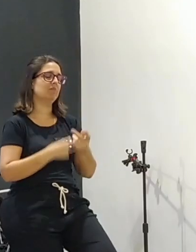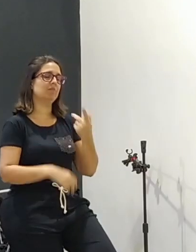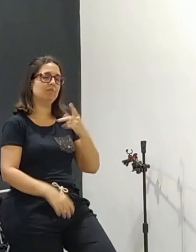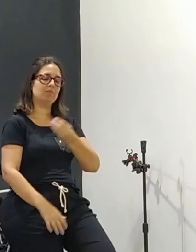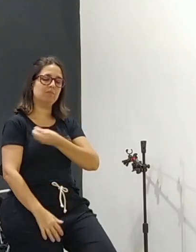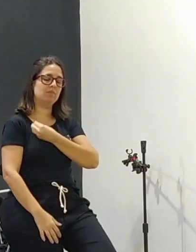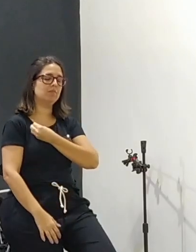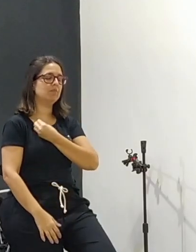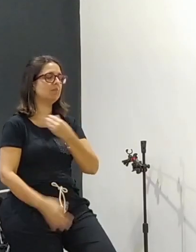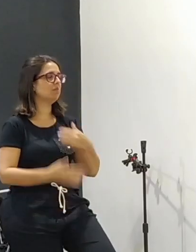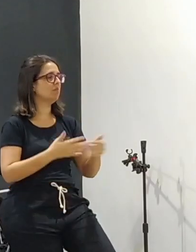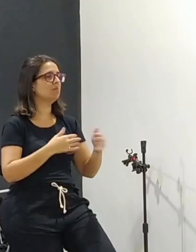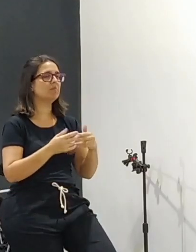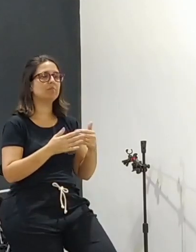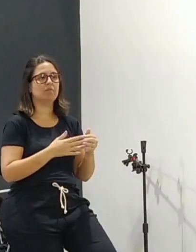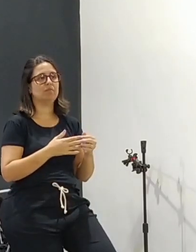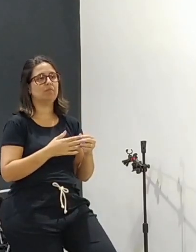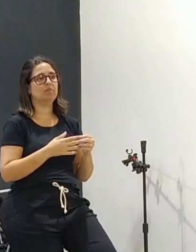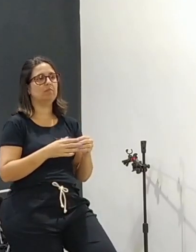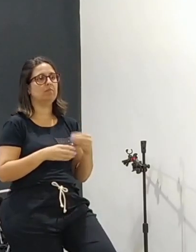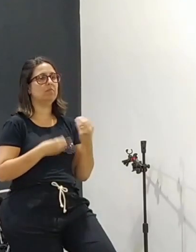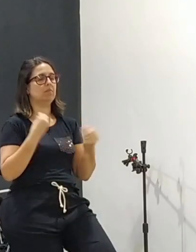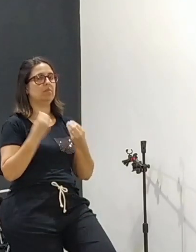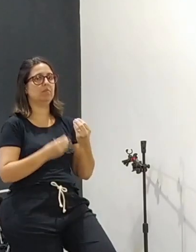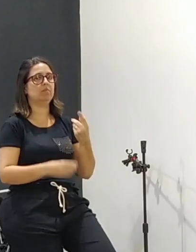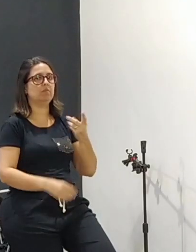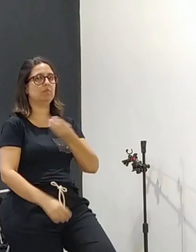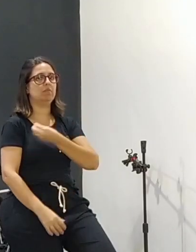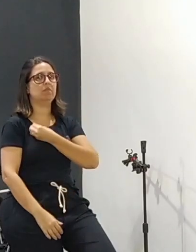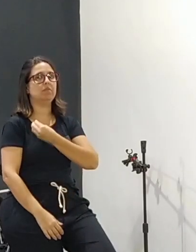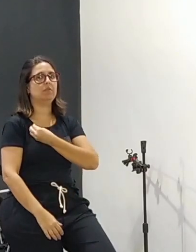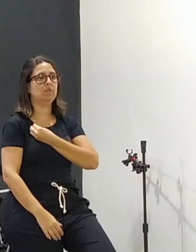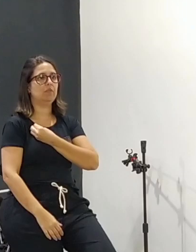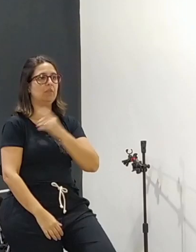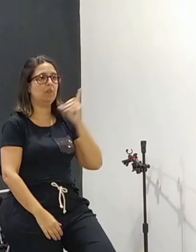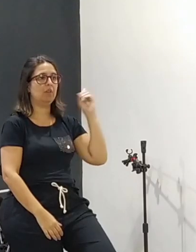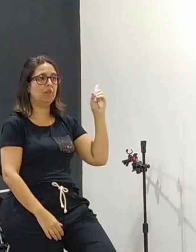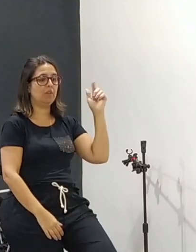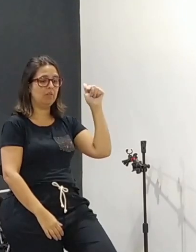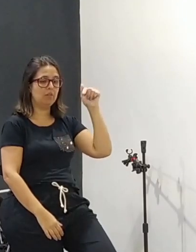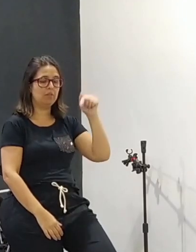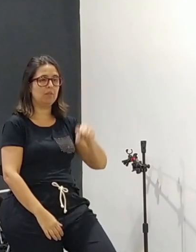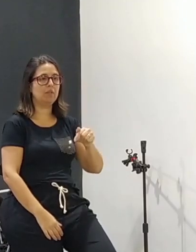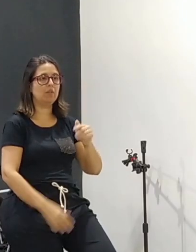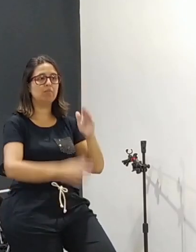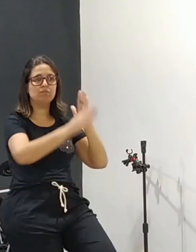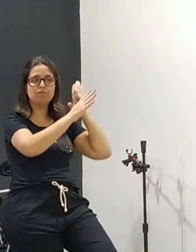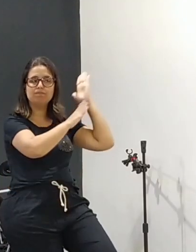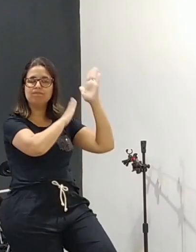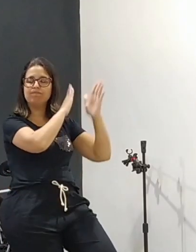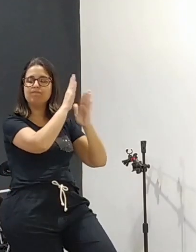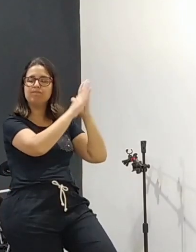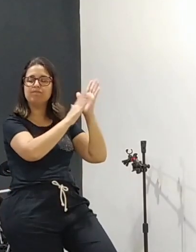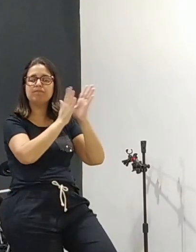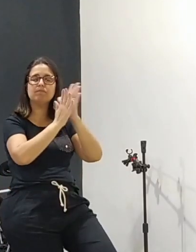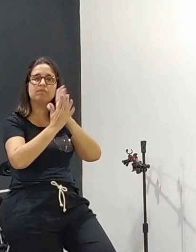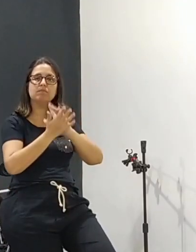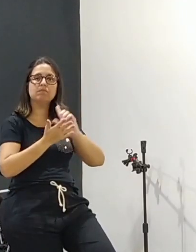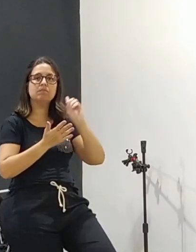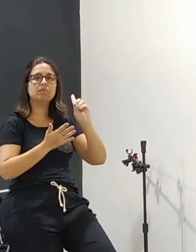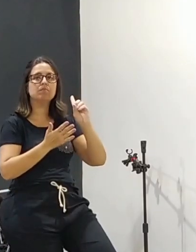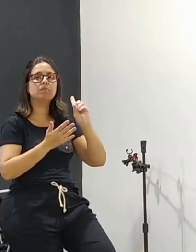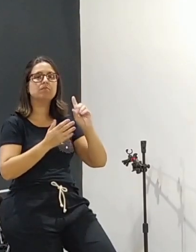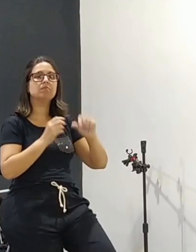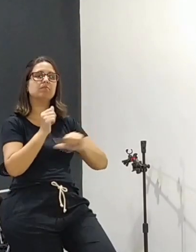noite. Não importa como é que sua vida está, Deus te trouxe aqui nessa noite para você ouvir essa palavra, porque Ele